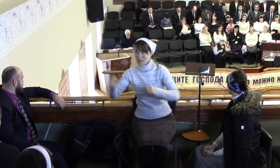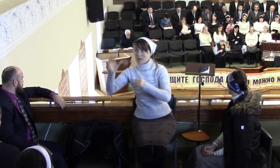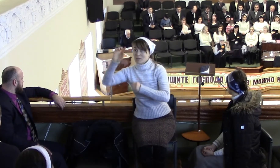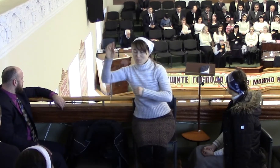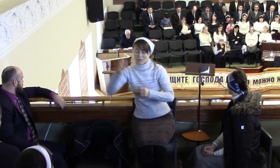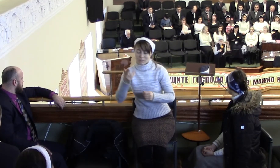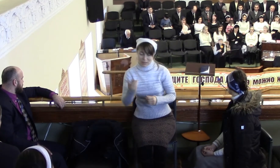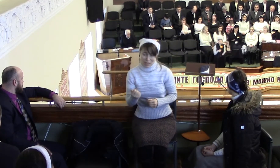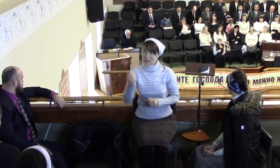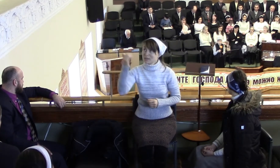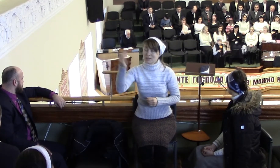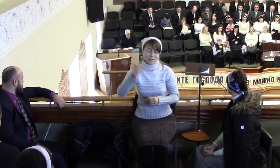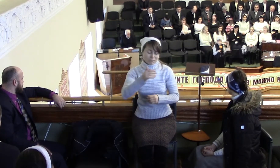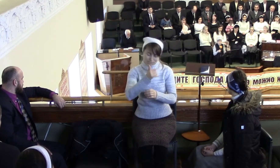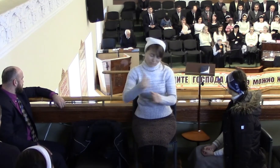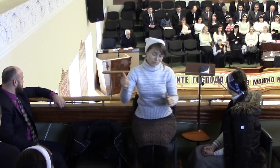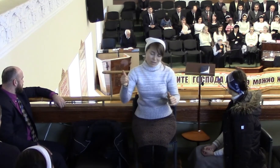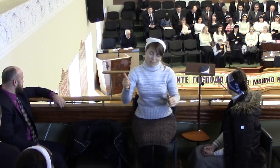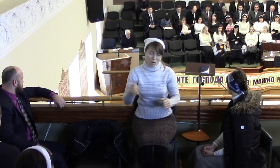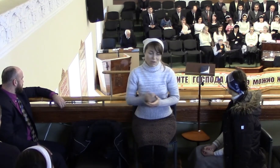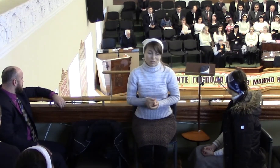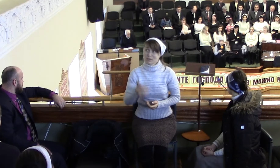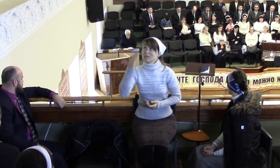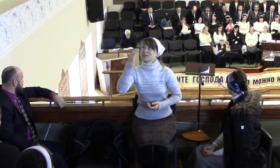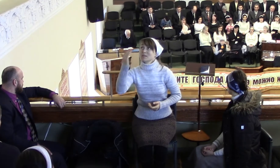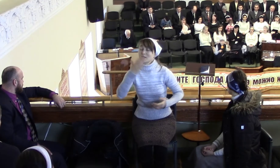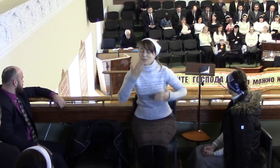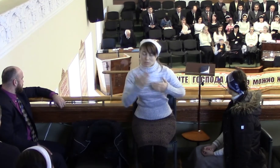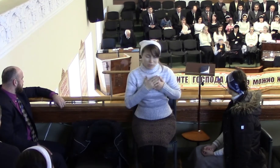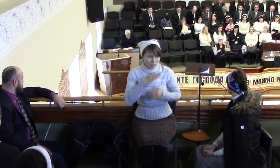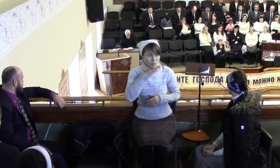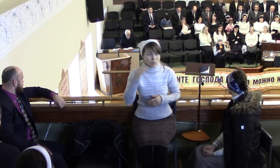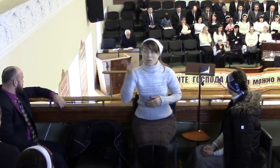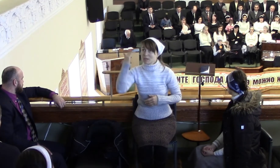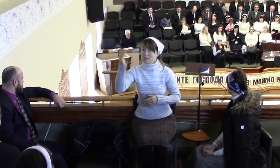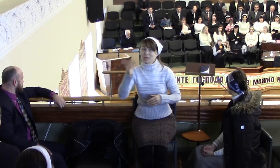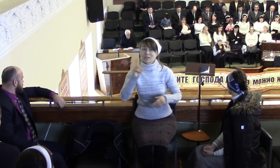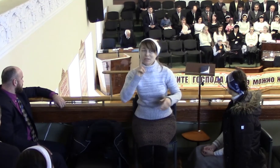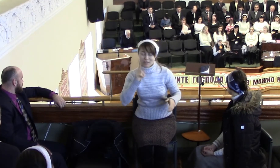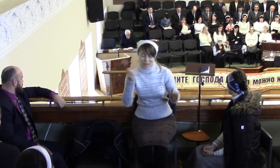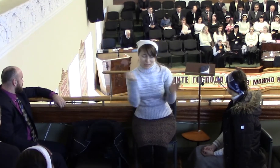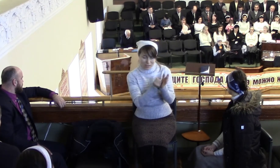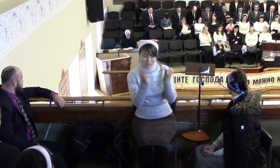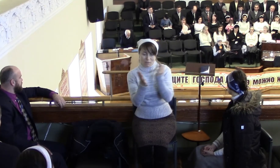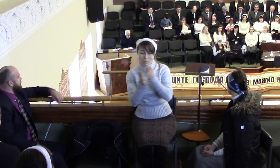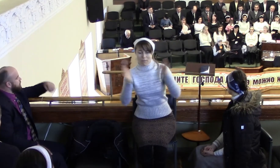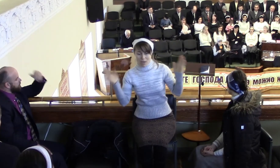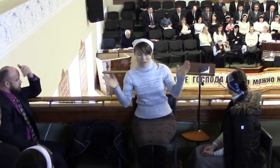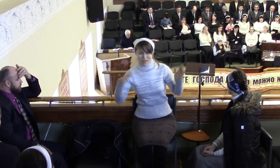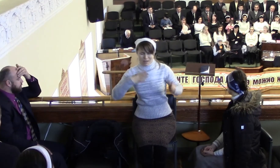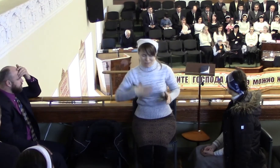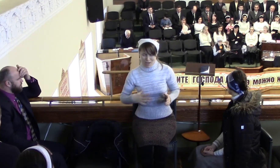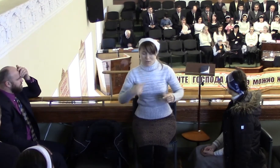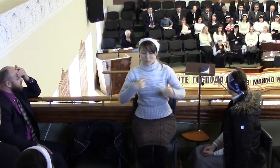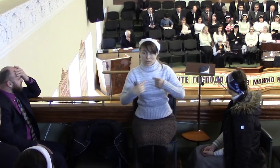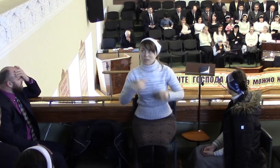Да, ты не мог. Любил ты много, и ты распят, терпя мучения, а между